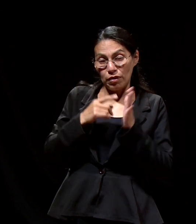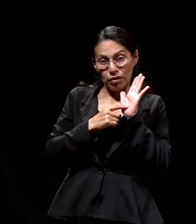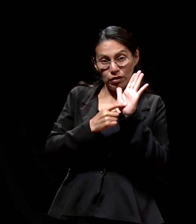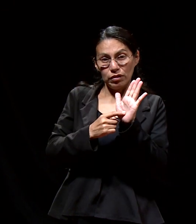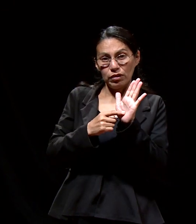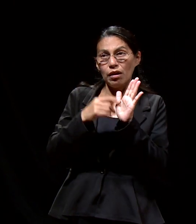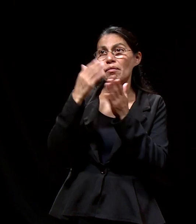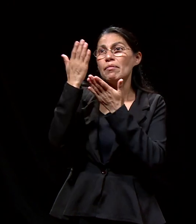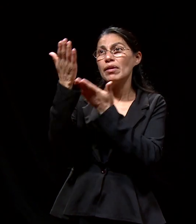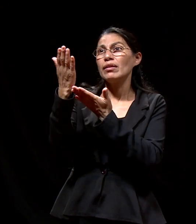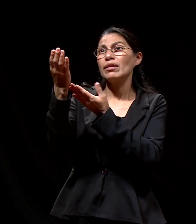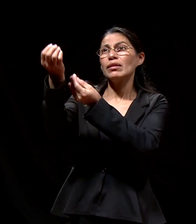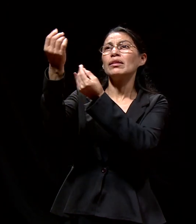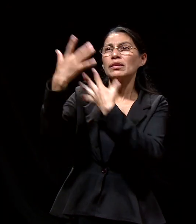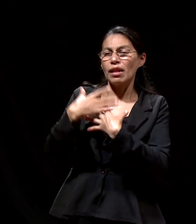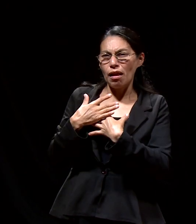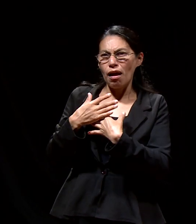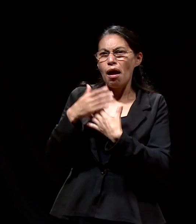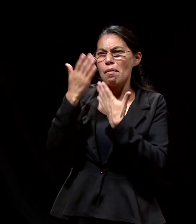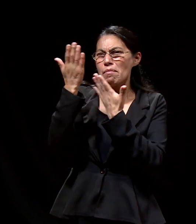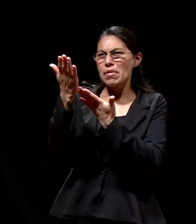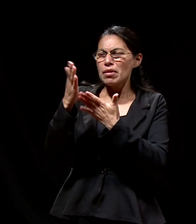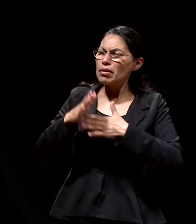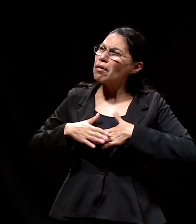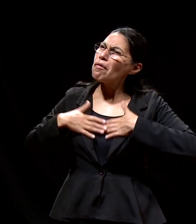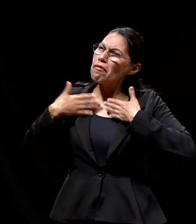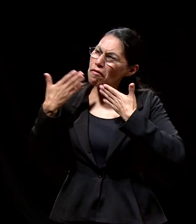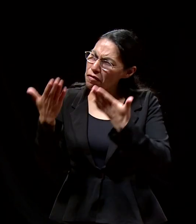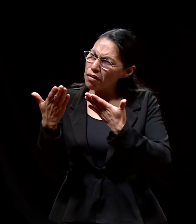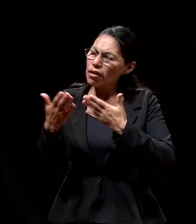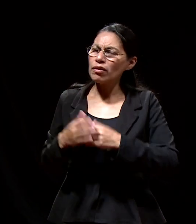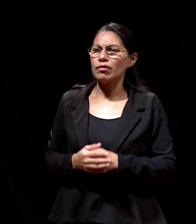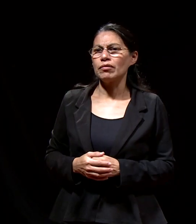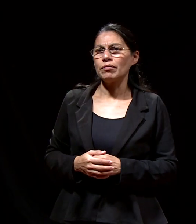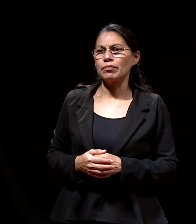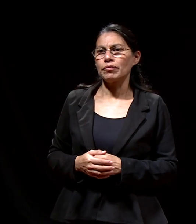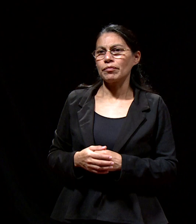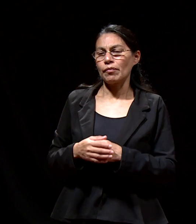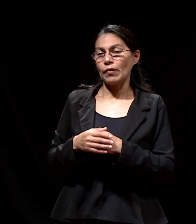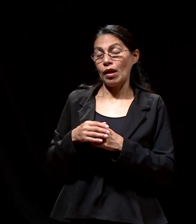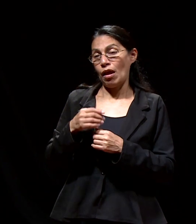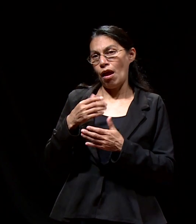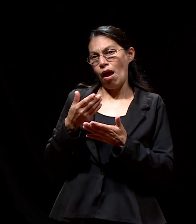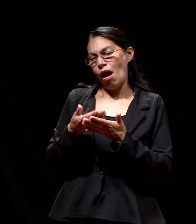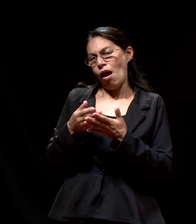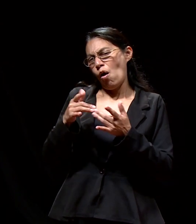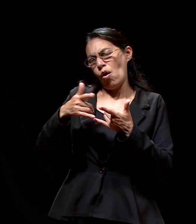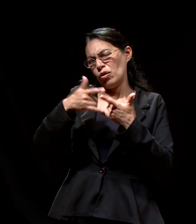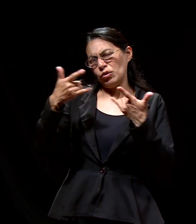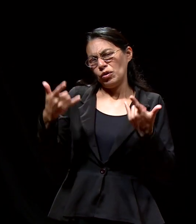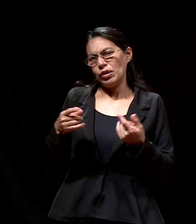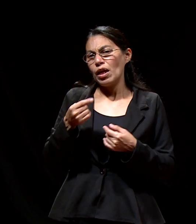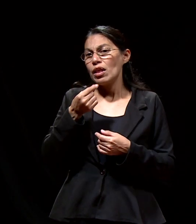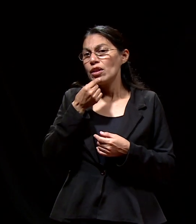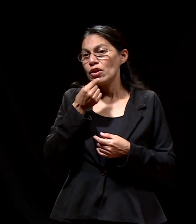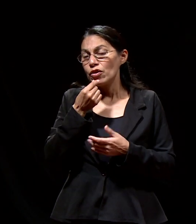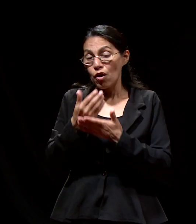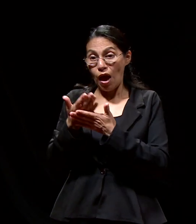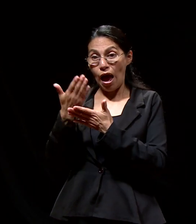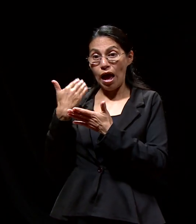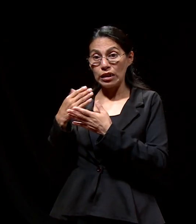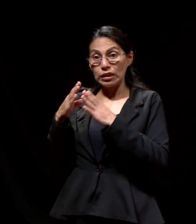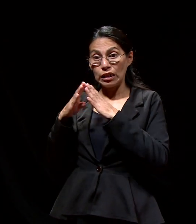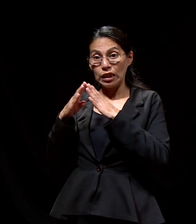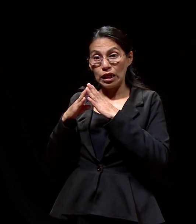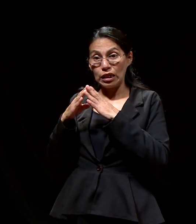entonces debemos pedir confiando como aquel niño que antes de salir de casa con su mami